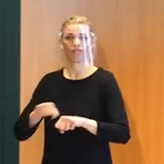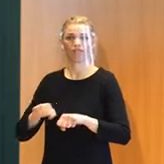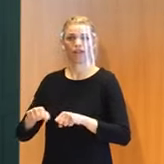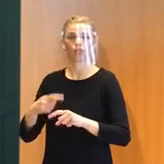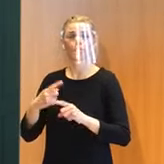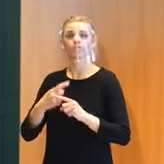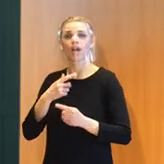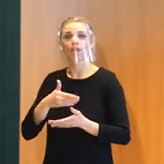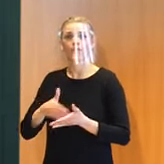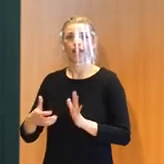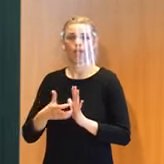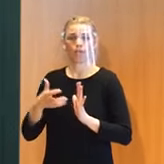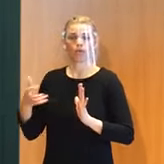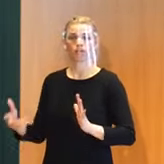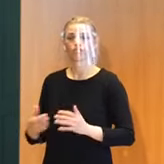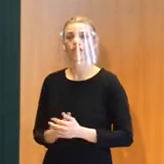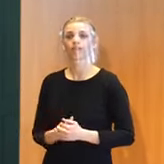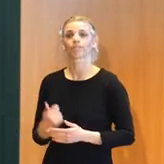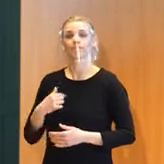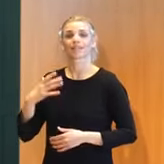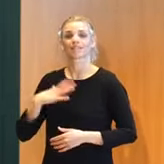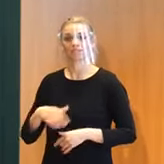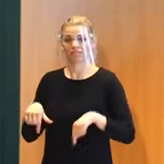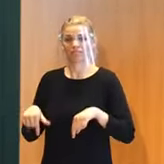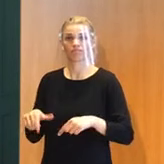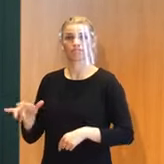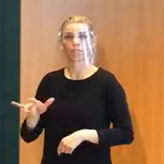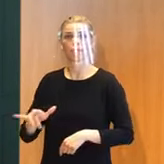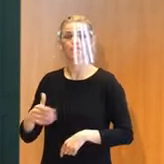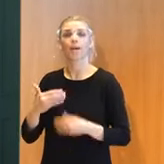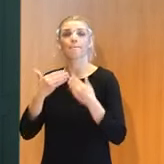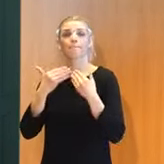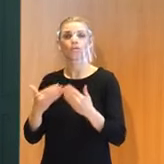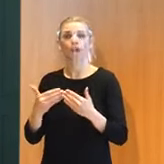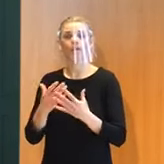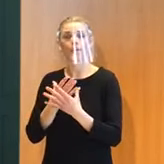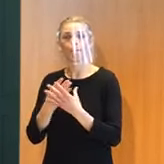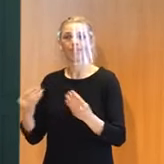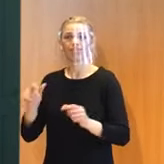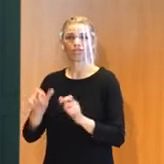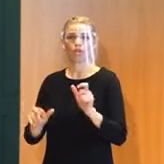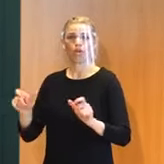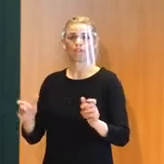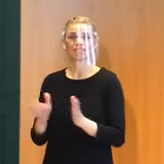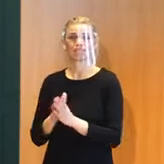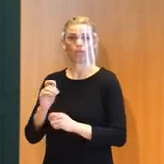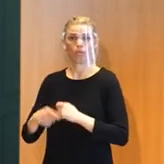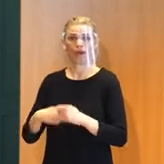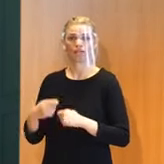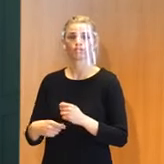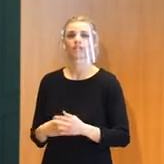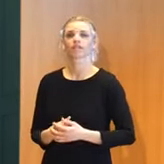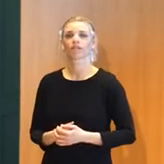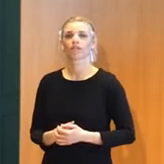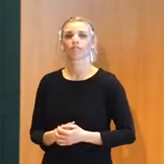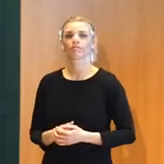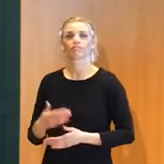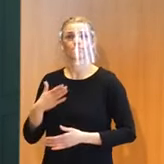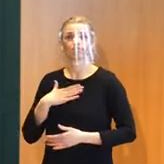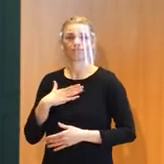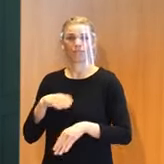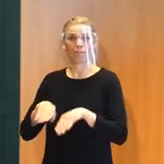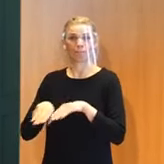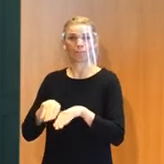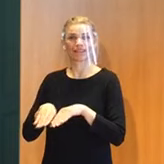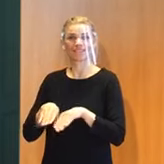ďalej pokračovať. Chcem sa z tohto miesta takisto poďakovať mnohým spolupracovníkom z môjho